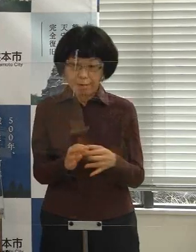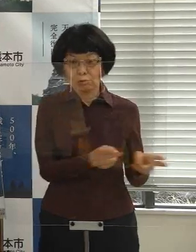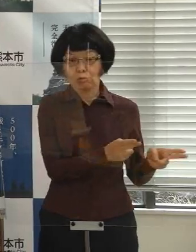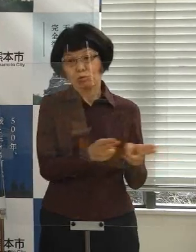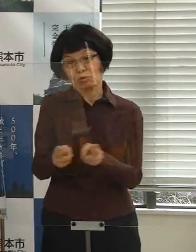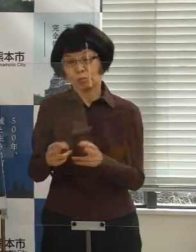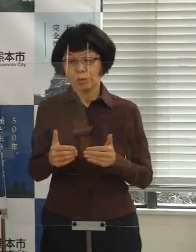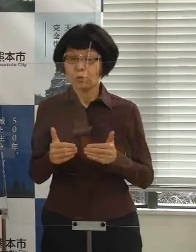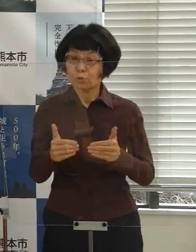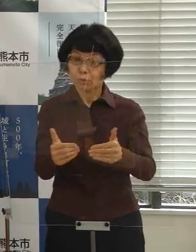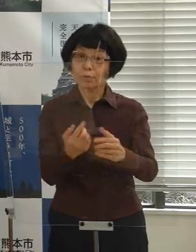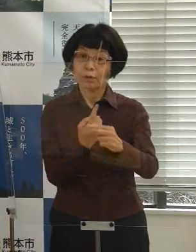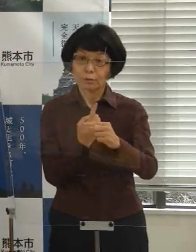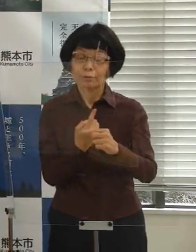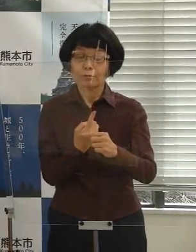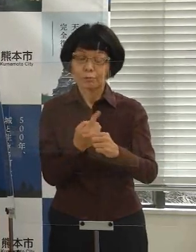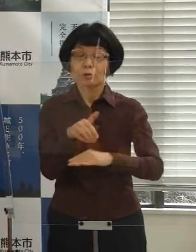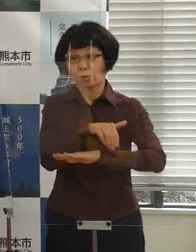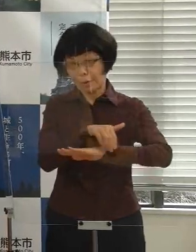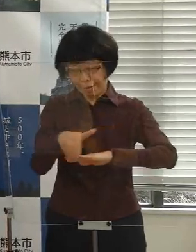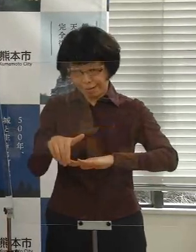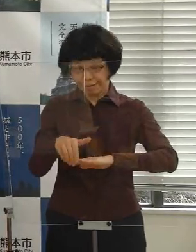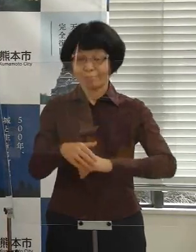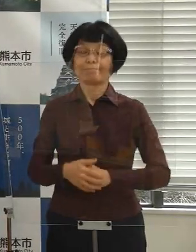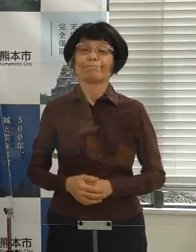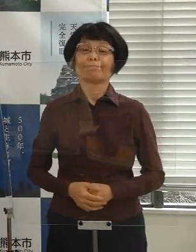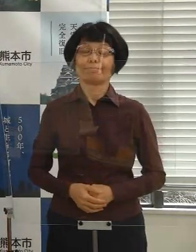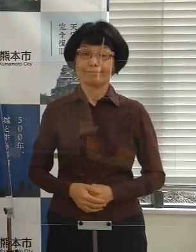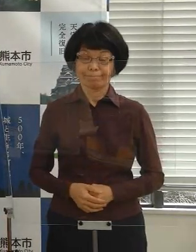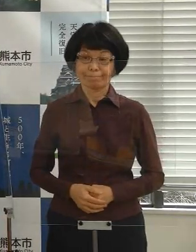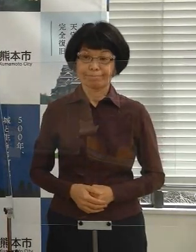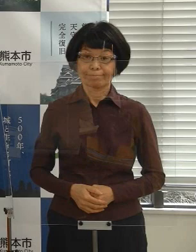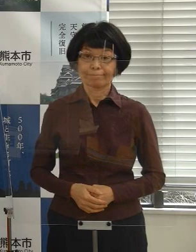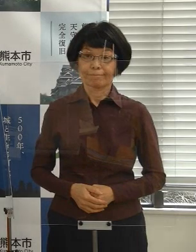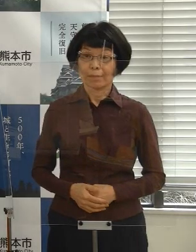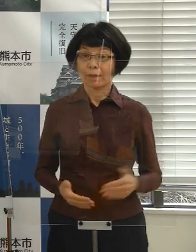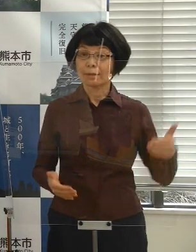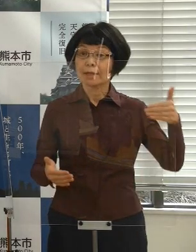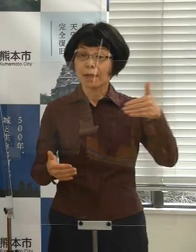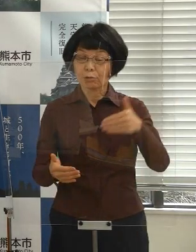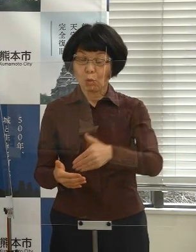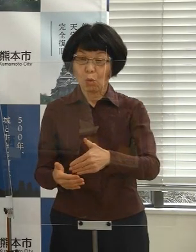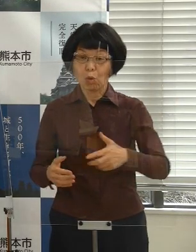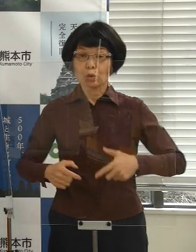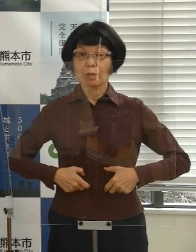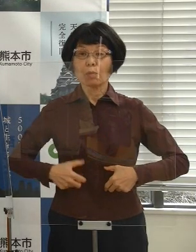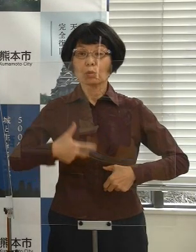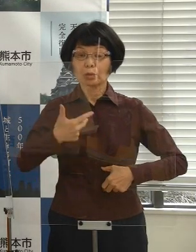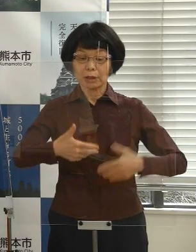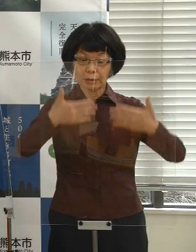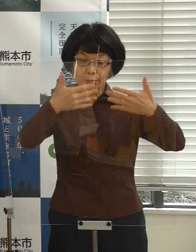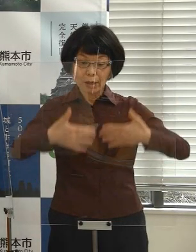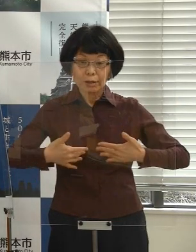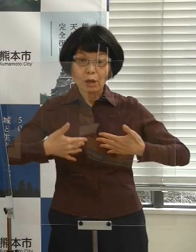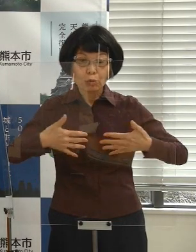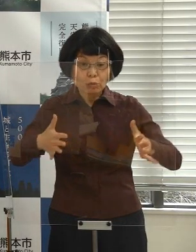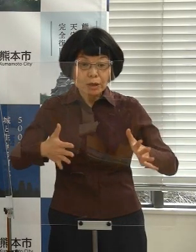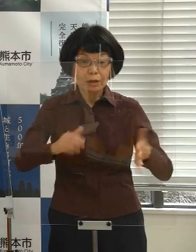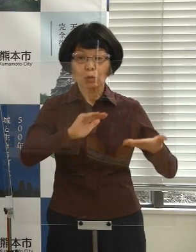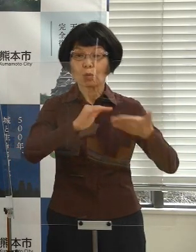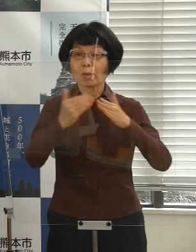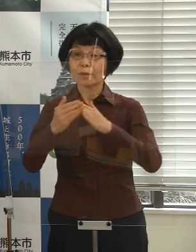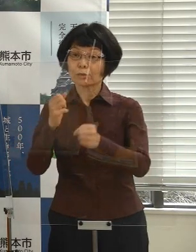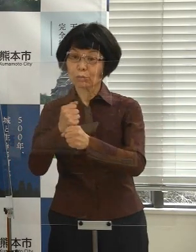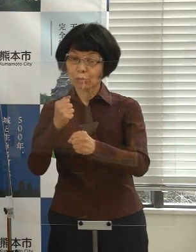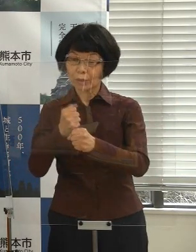えておりますのでよろしくお願いいたします。最後に本市のバリアフリーのまちづくりに関する取り組